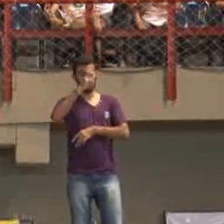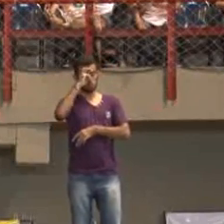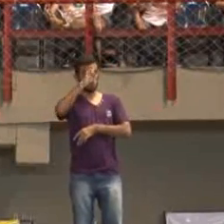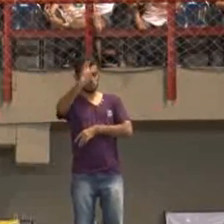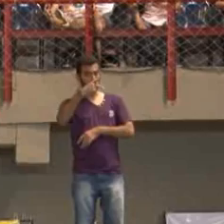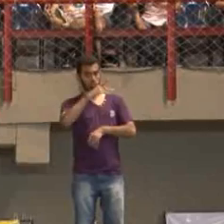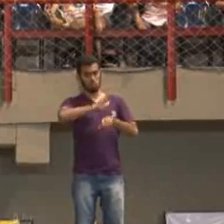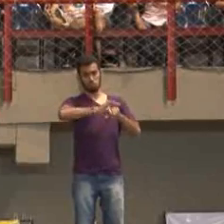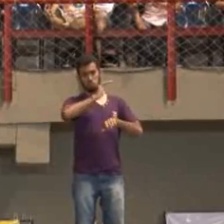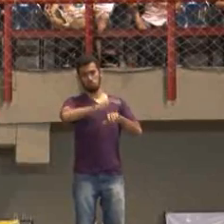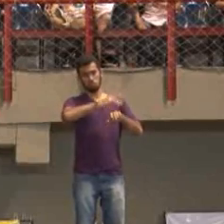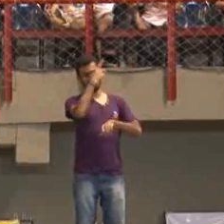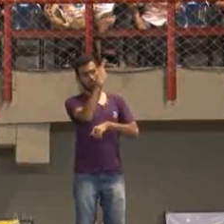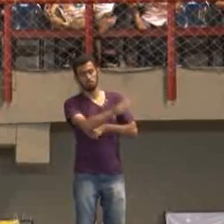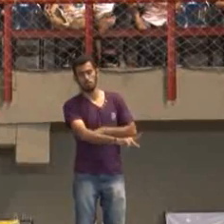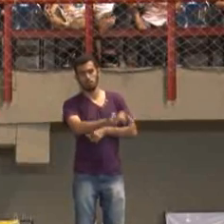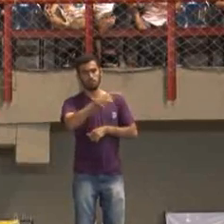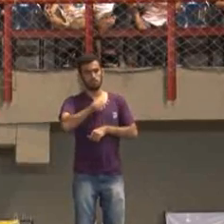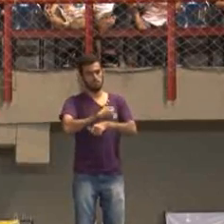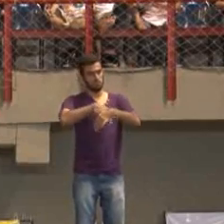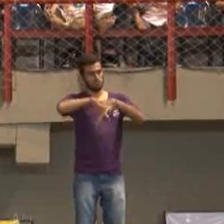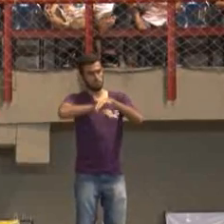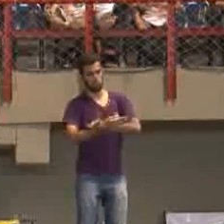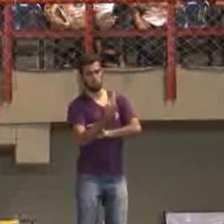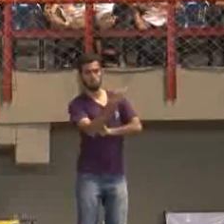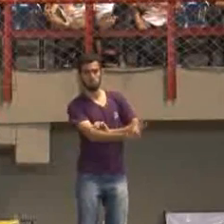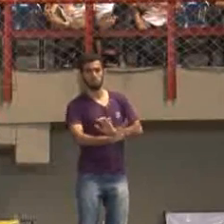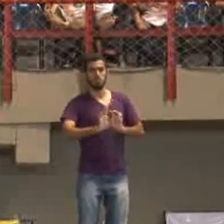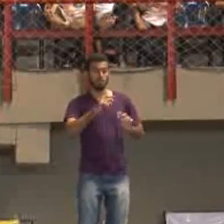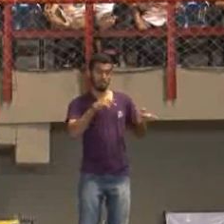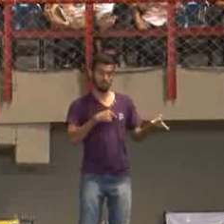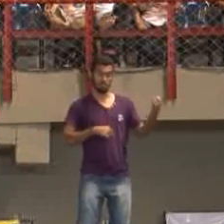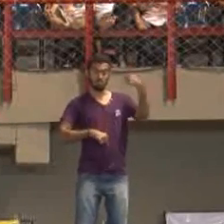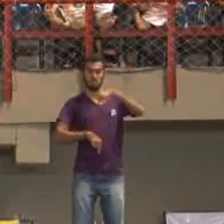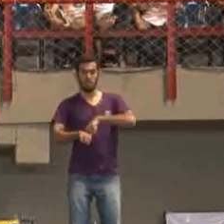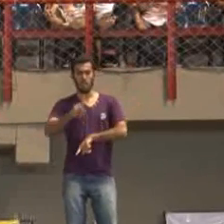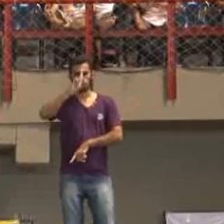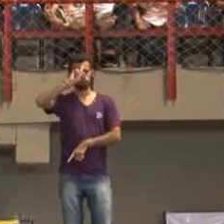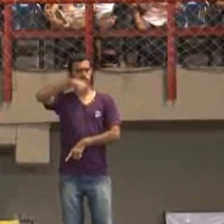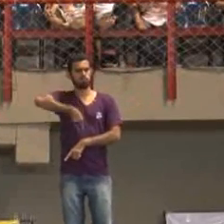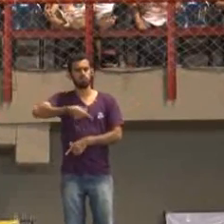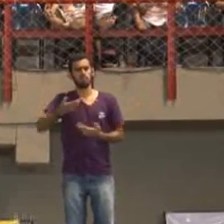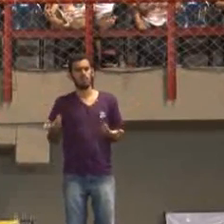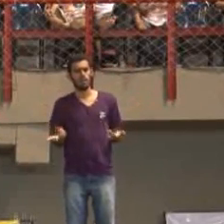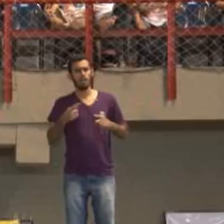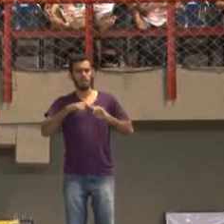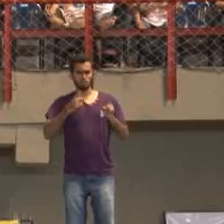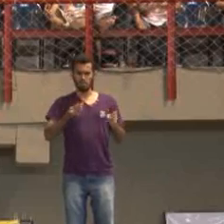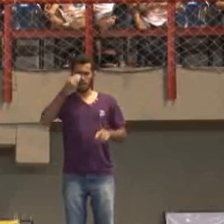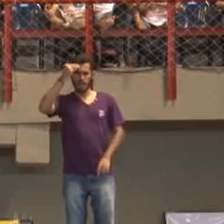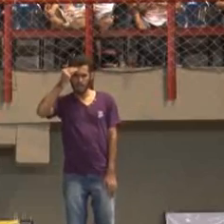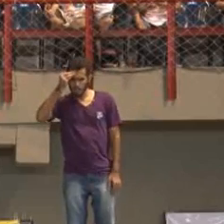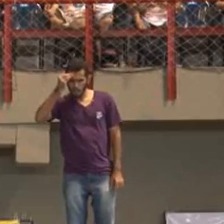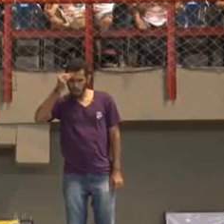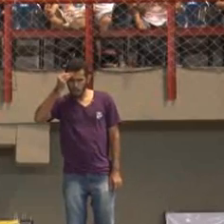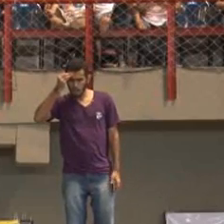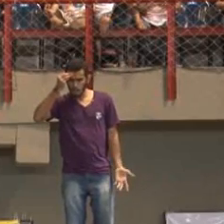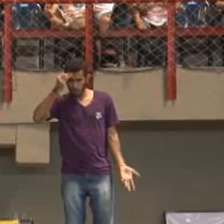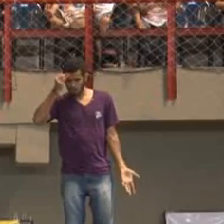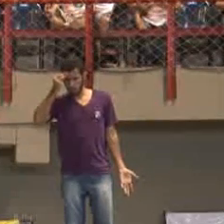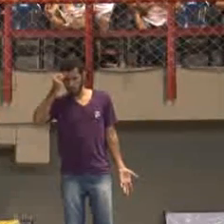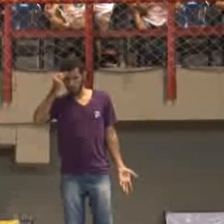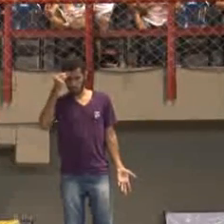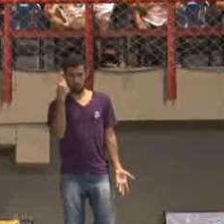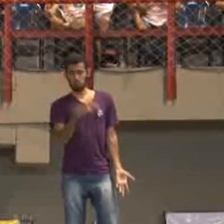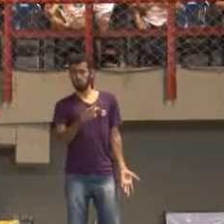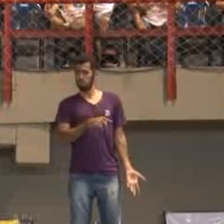hábitos, com seus costumes. Eles vieram de lá para cá, obrigados, mas a culpa